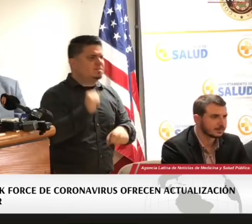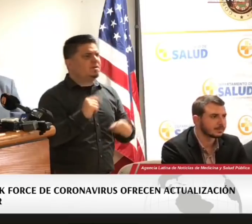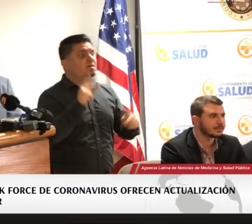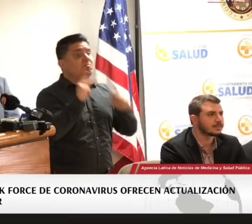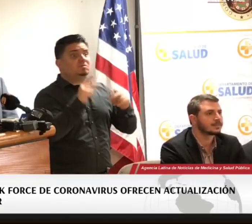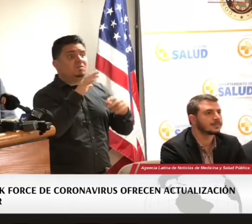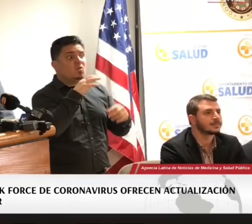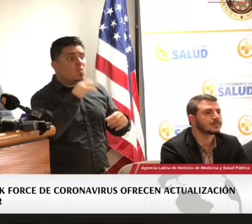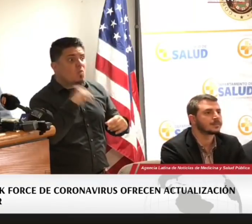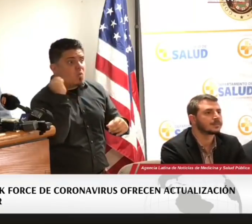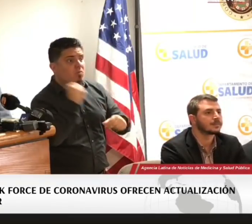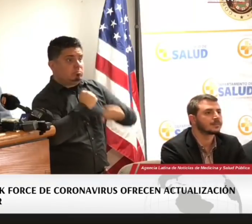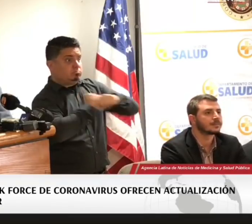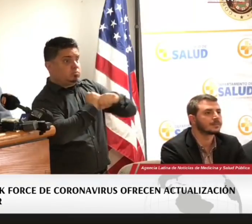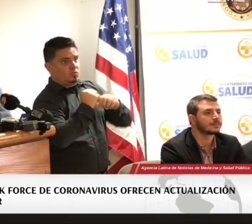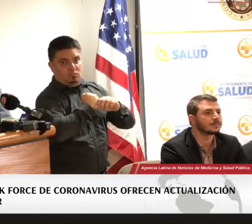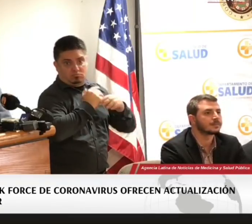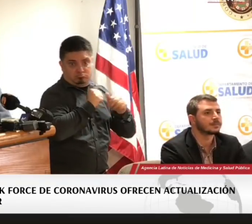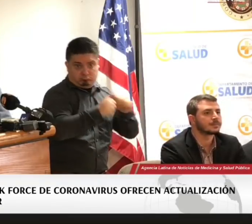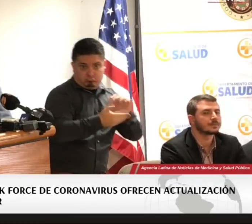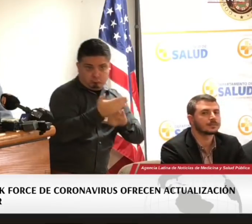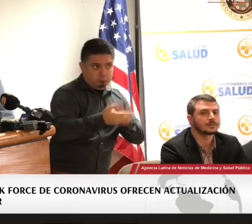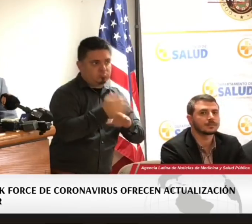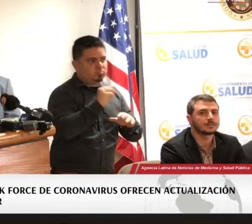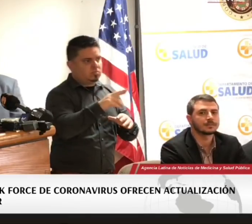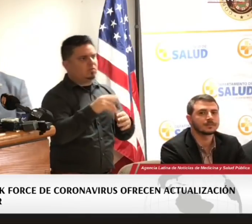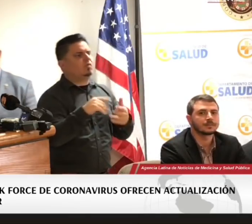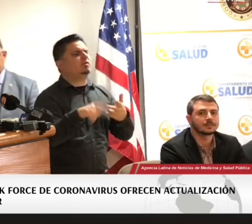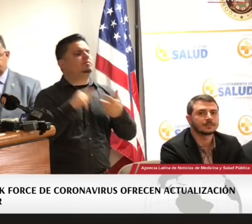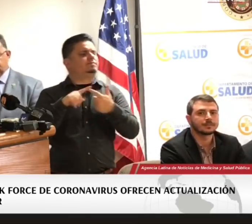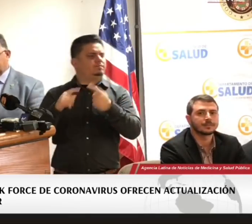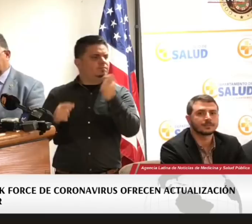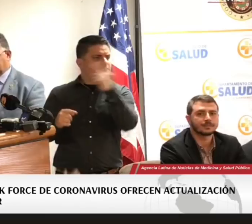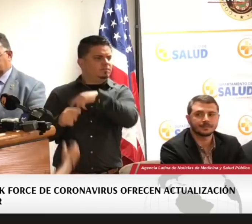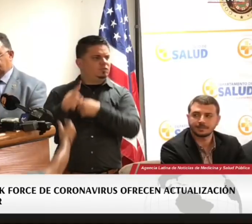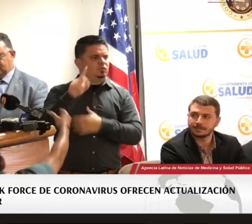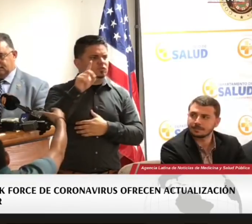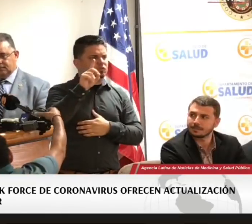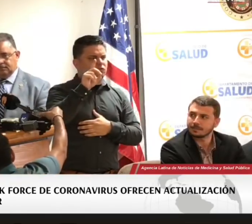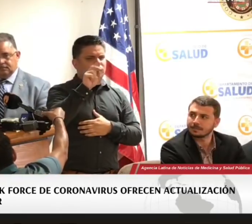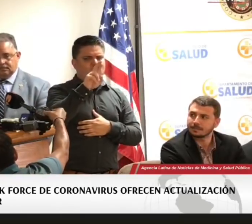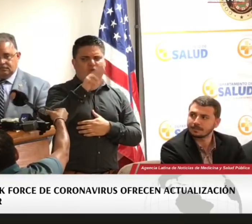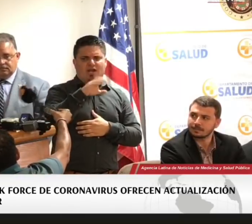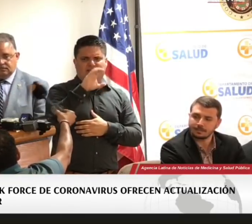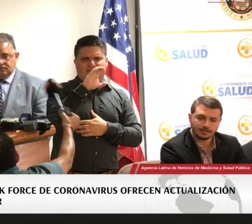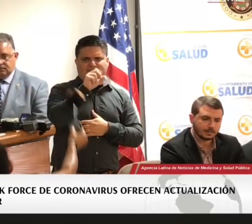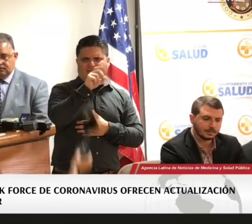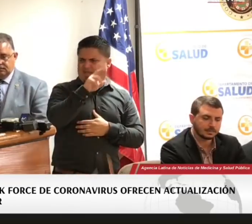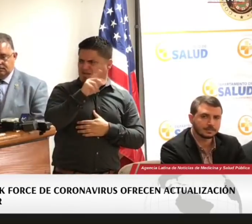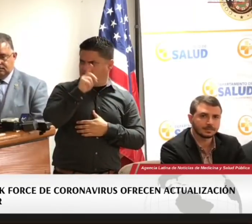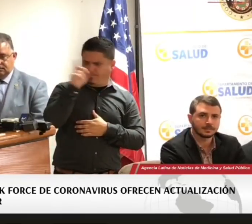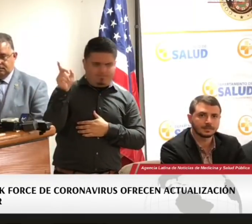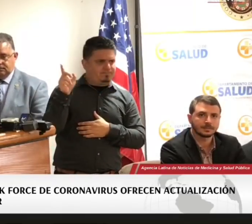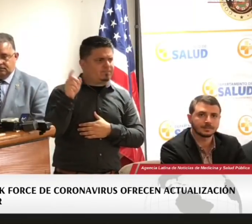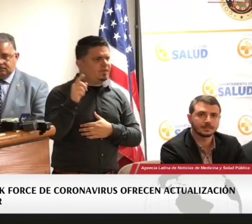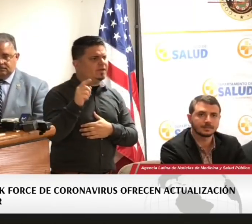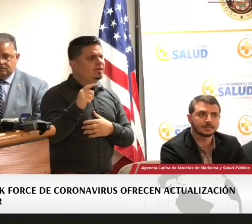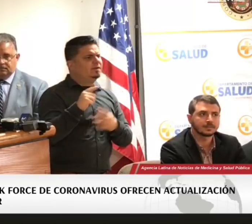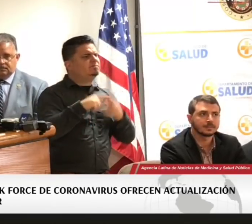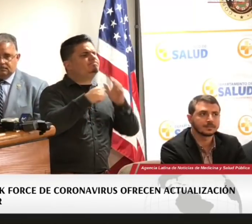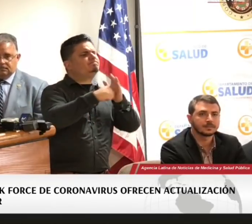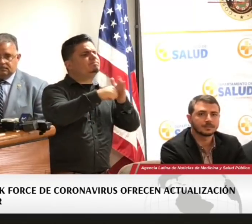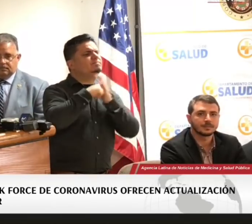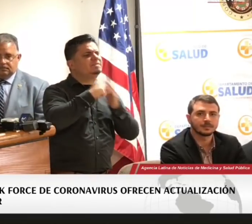protegidos. La segunda pregunta la tengo para la doctora De Seda. Usted fue muy enfática en el caso del Día Nacional